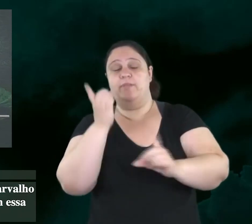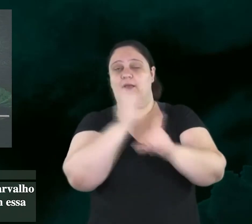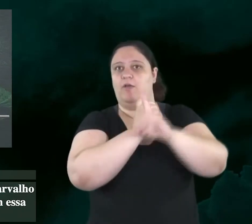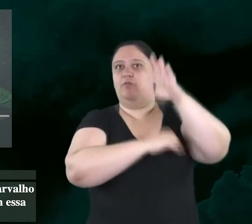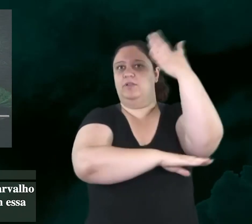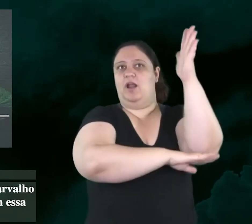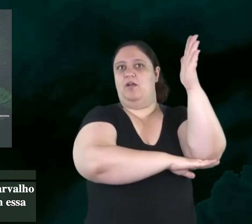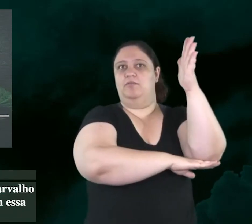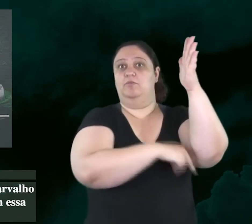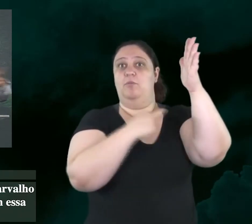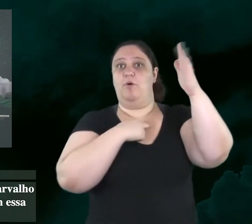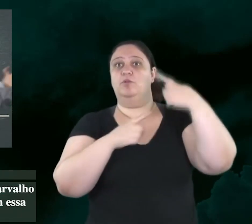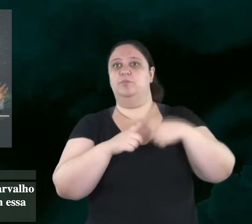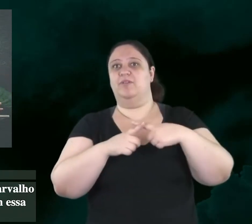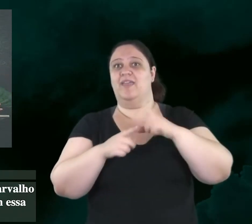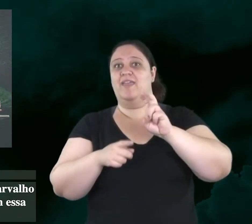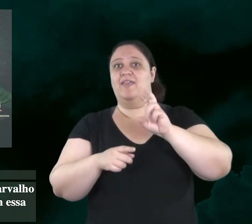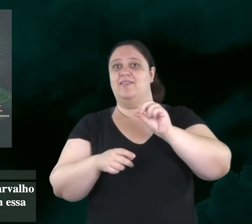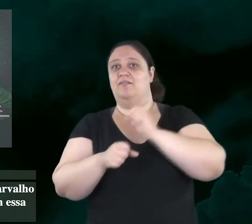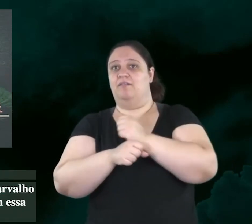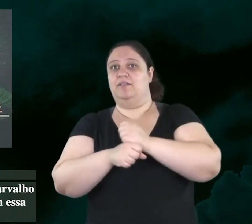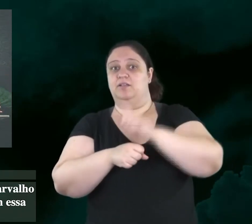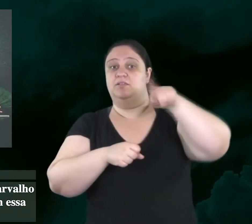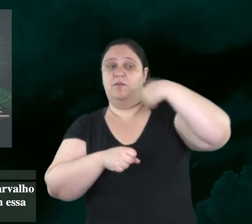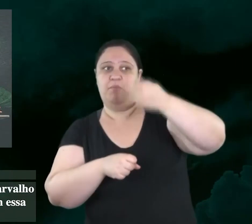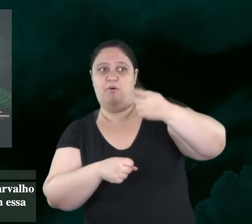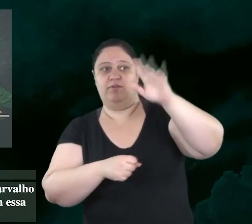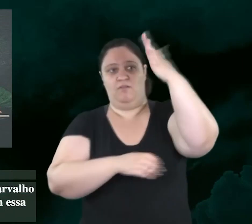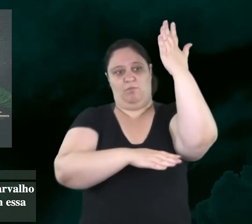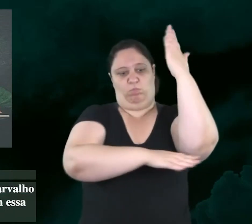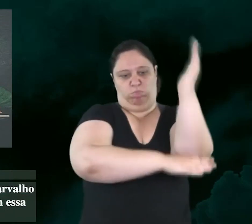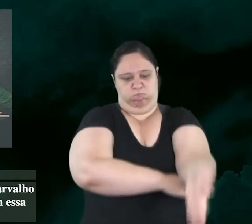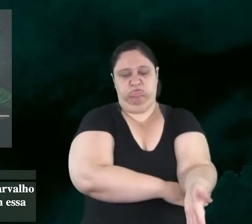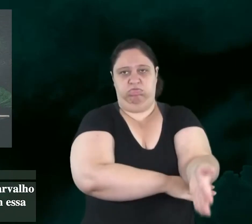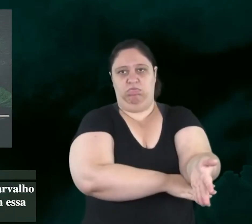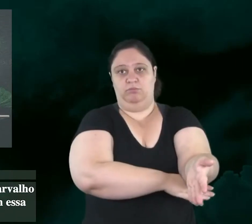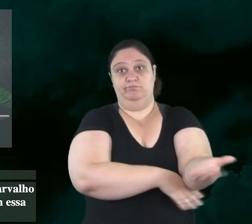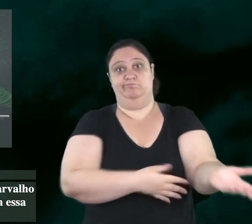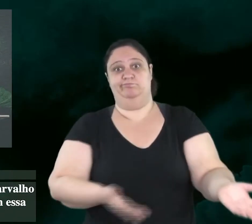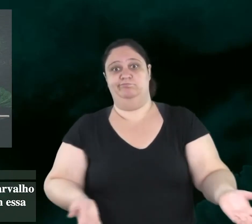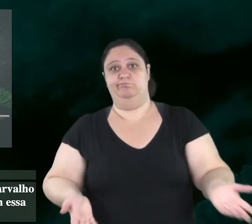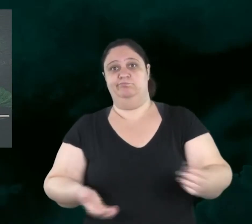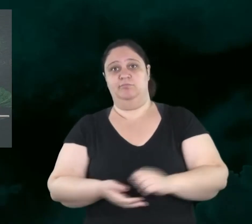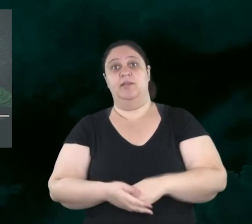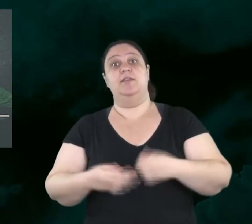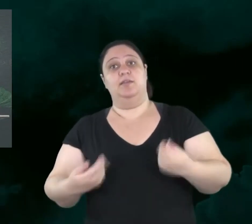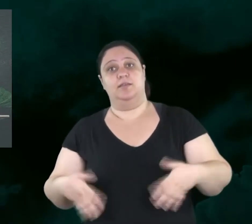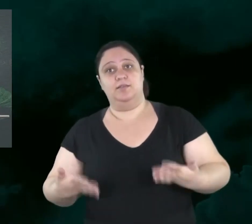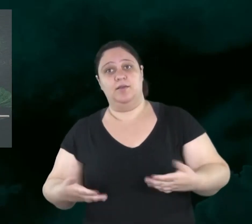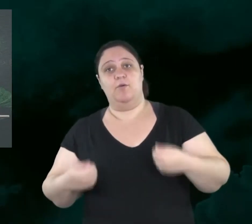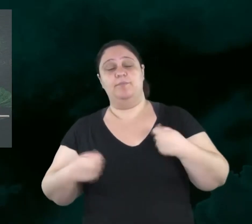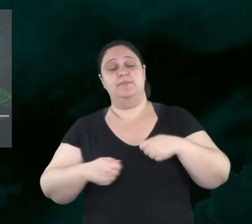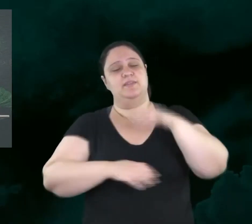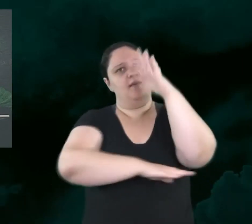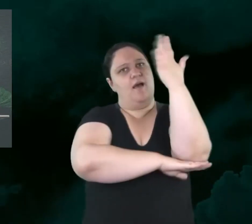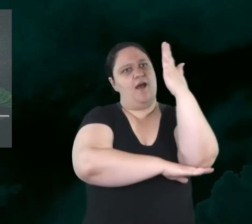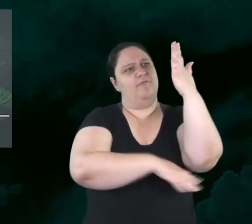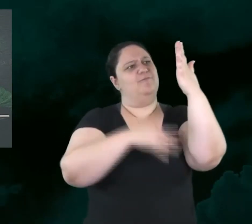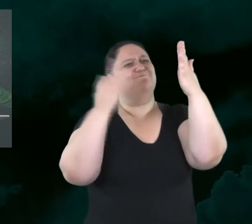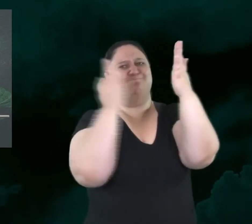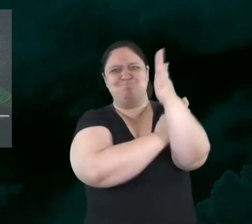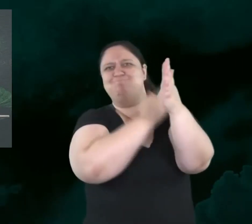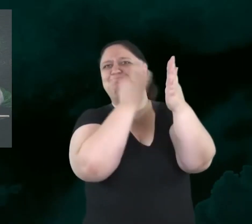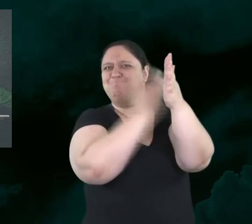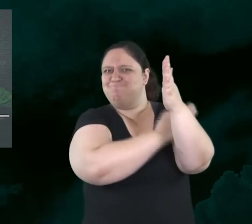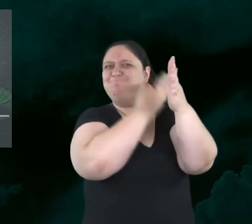a 50 anos aquela árvore não está lá mais. Estará lá. Então, o carvalho certamente é uma